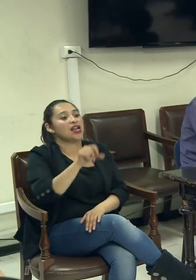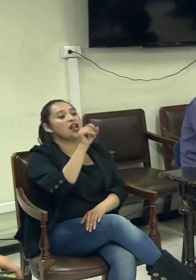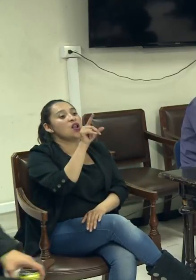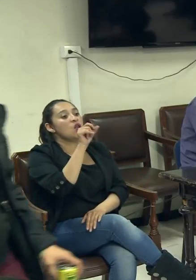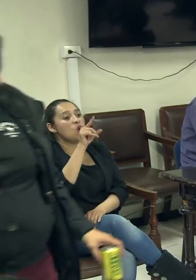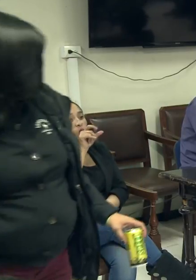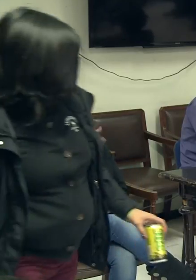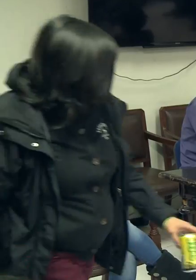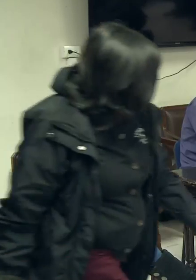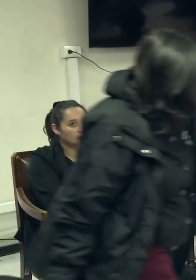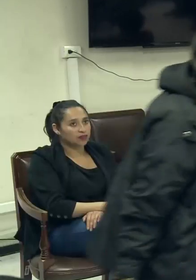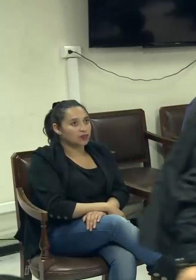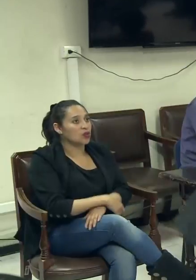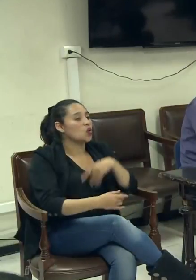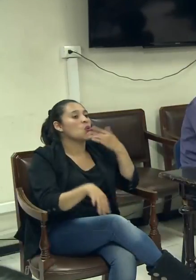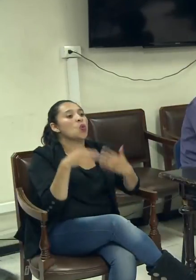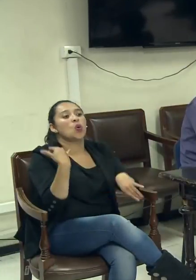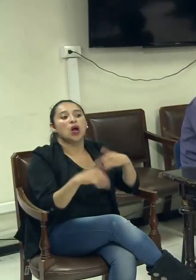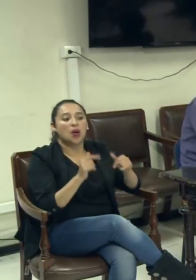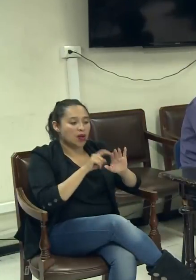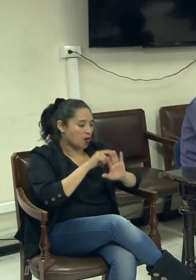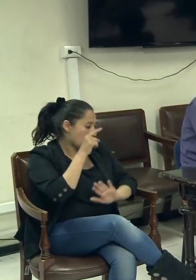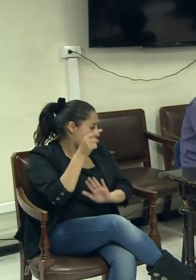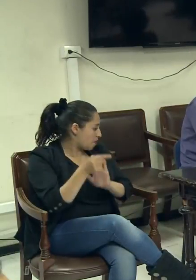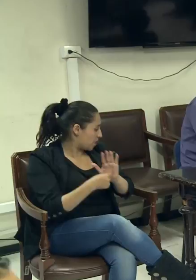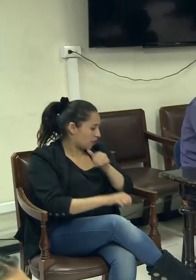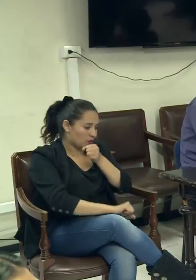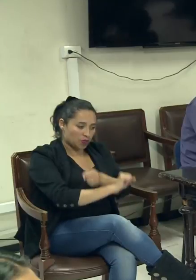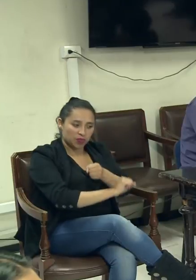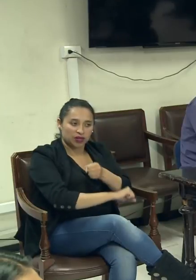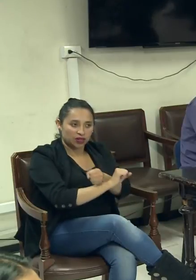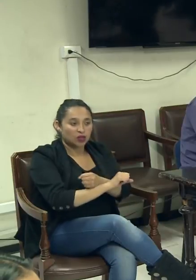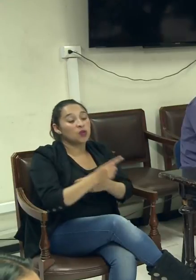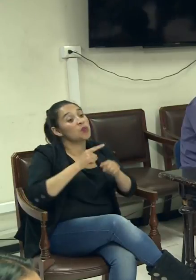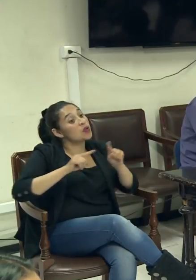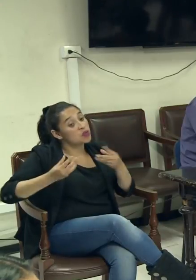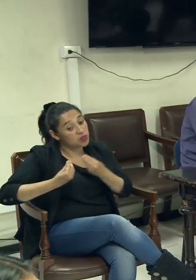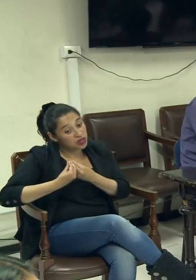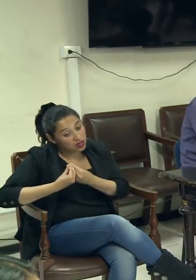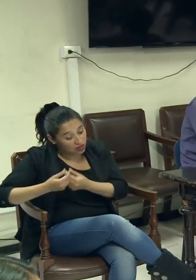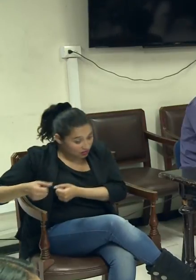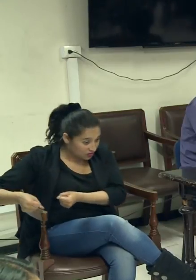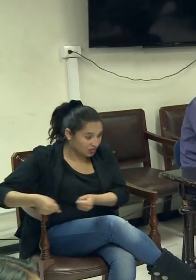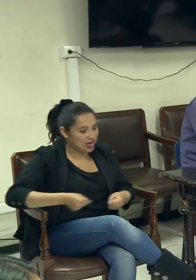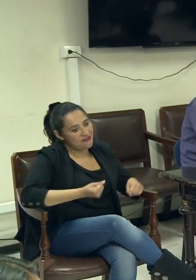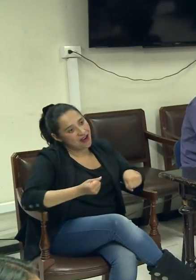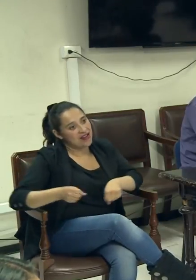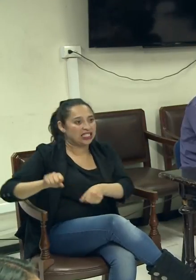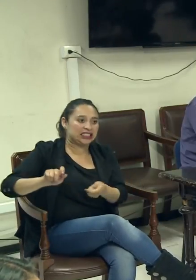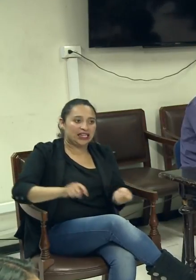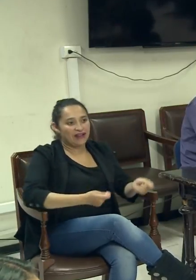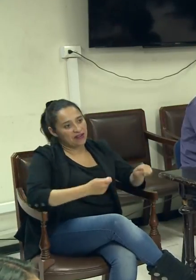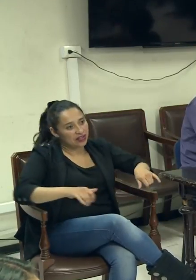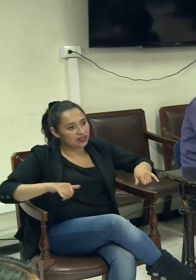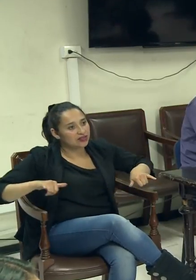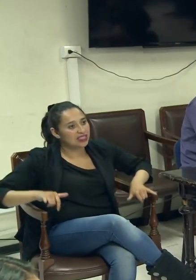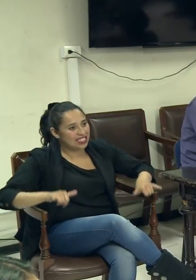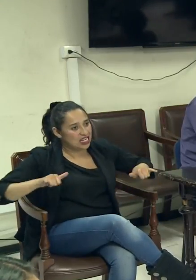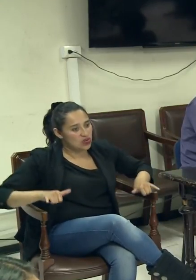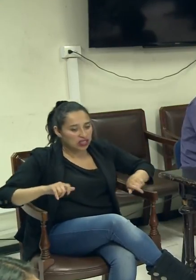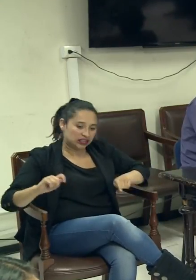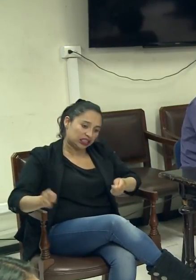y jugaba todo el partido. Y ese niño fue muy feliz. Y esos otros